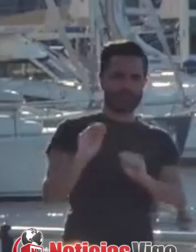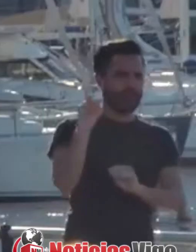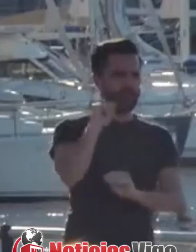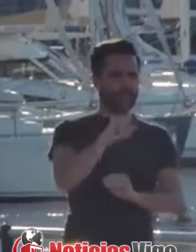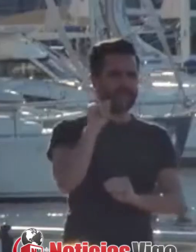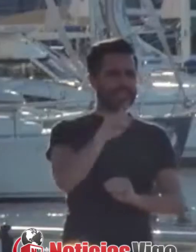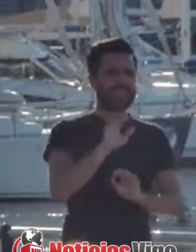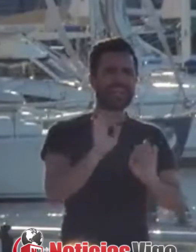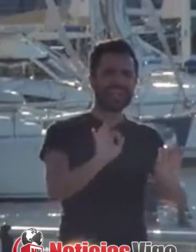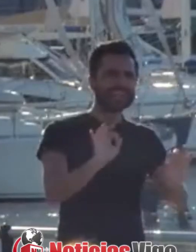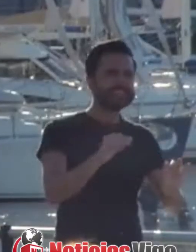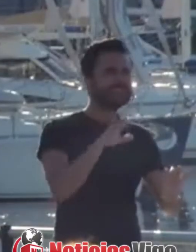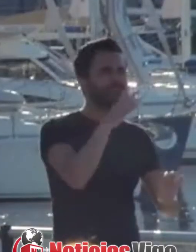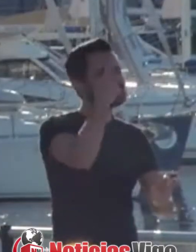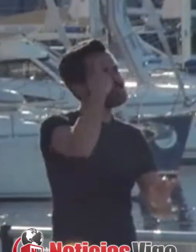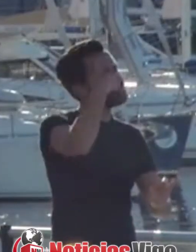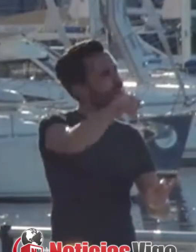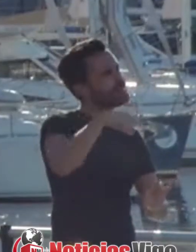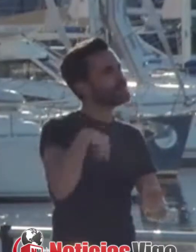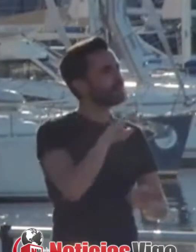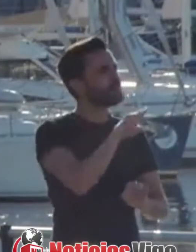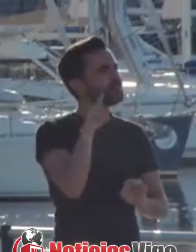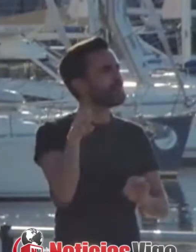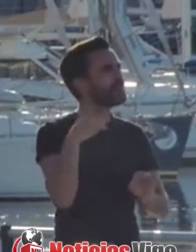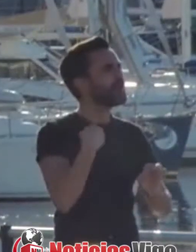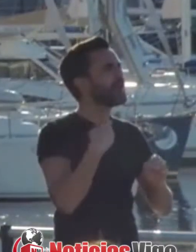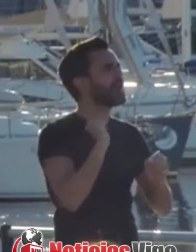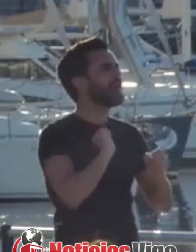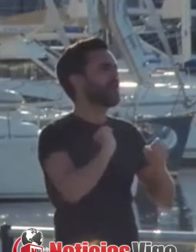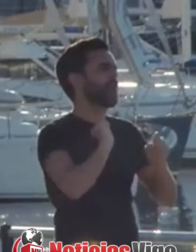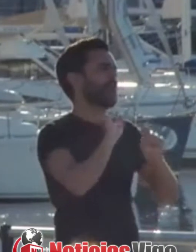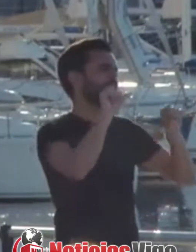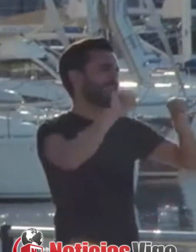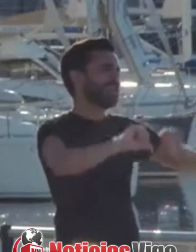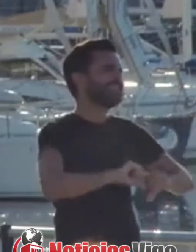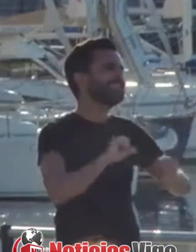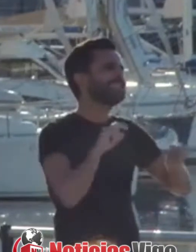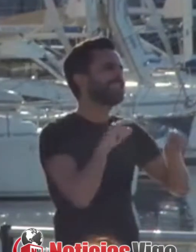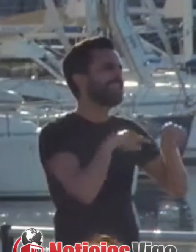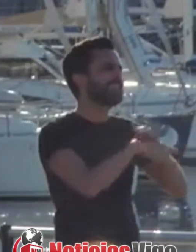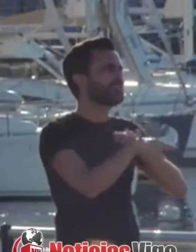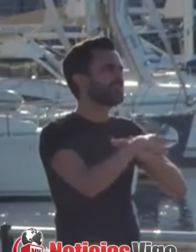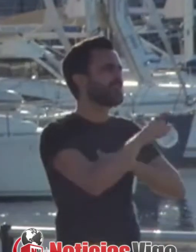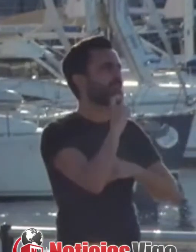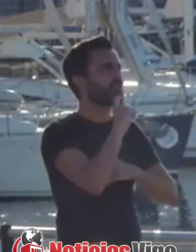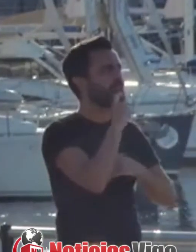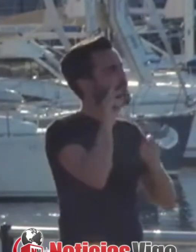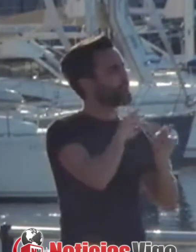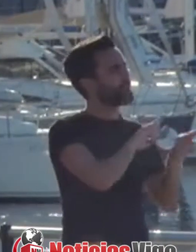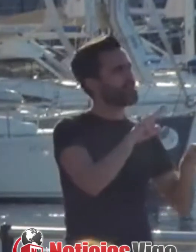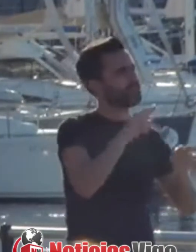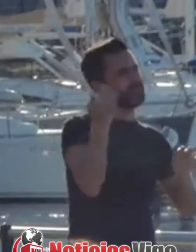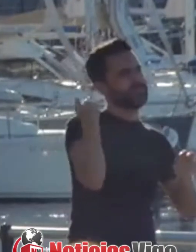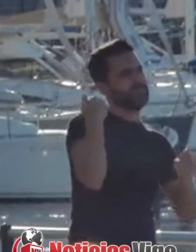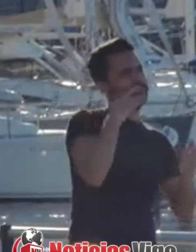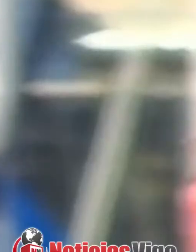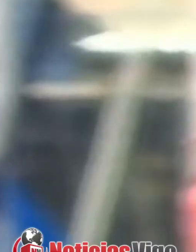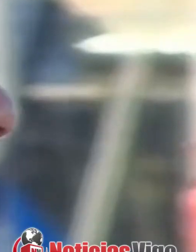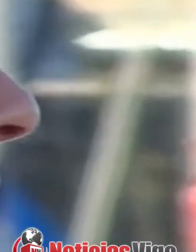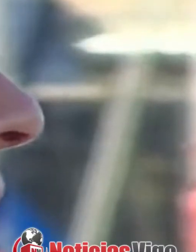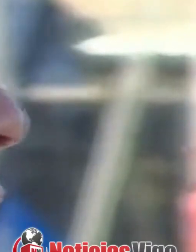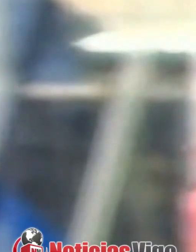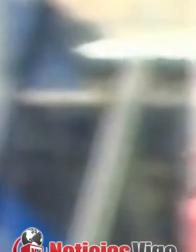Sabemos como xestiona o PP as crises. Vímolo coa crise das vacas tolas, vímolos